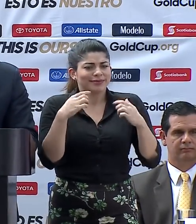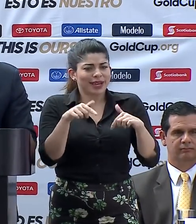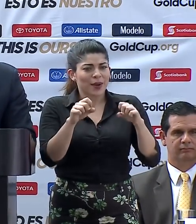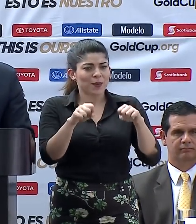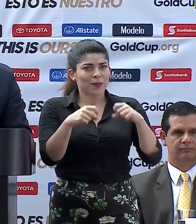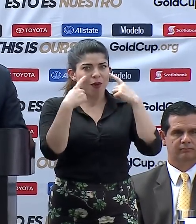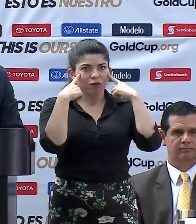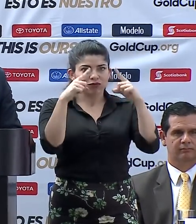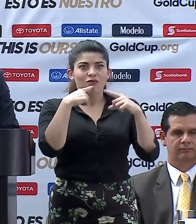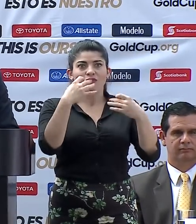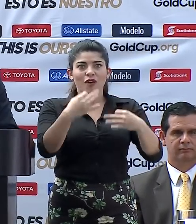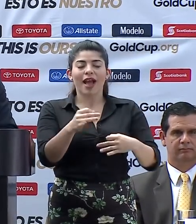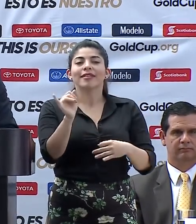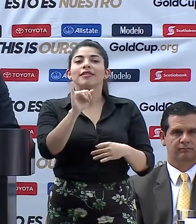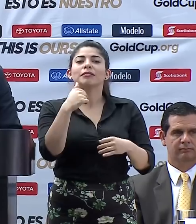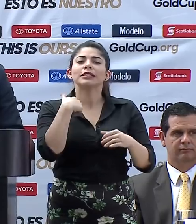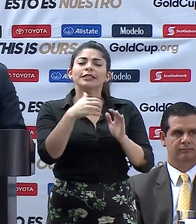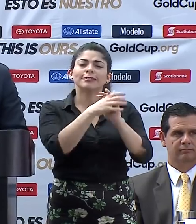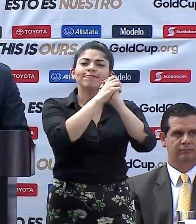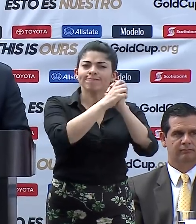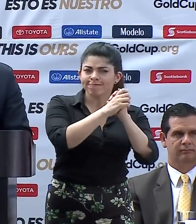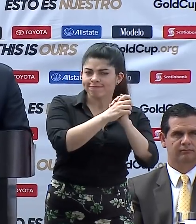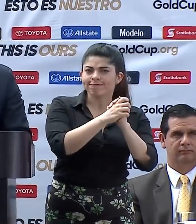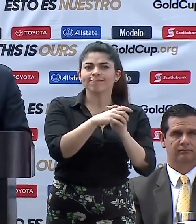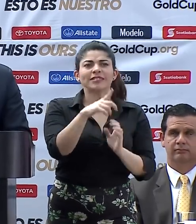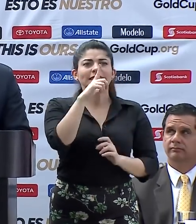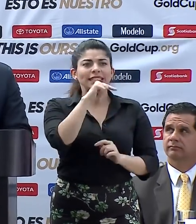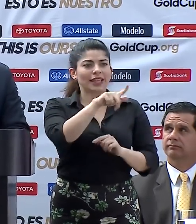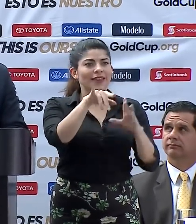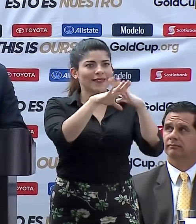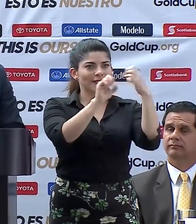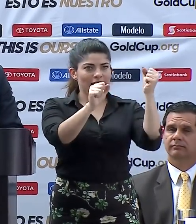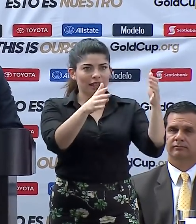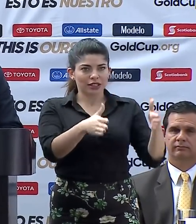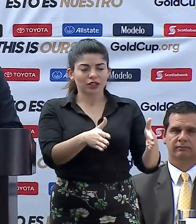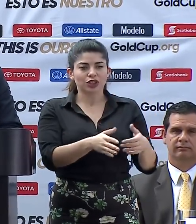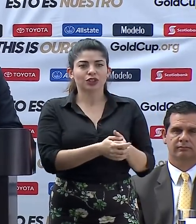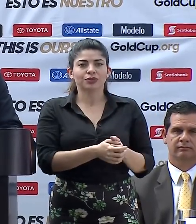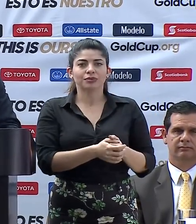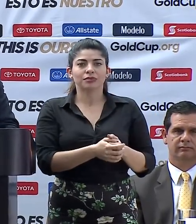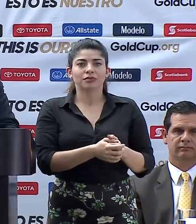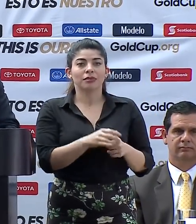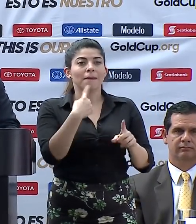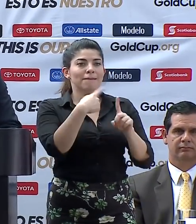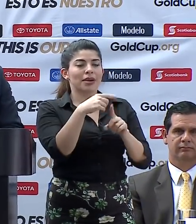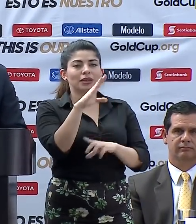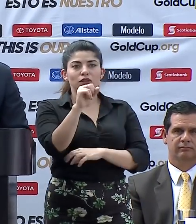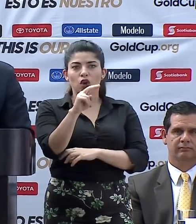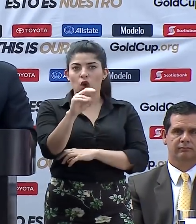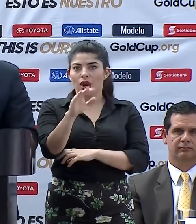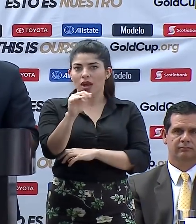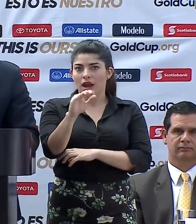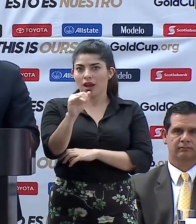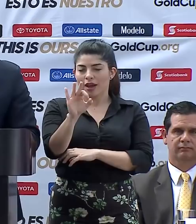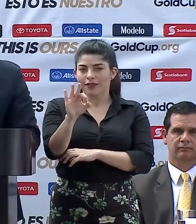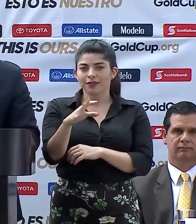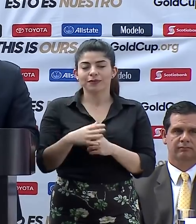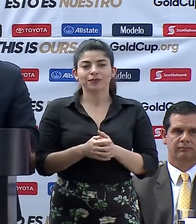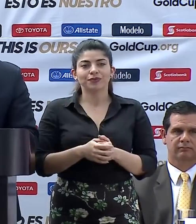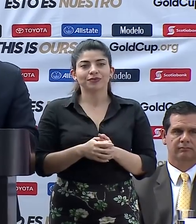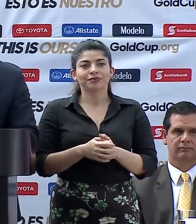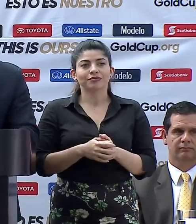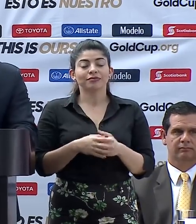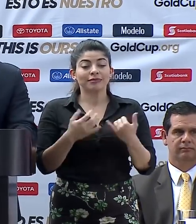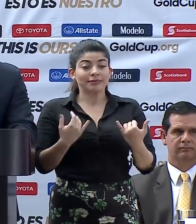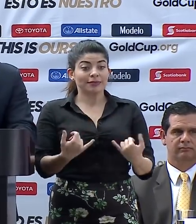una realidad. Felicito tanto a nuestra federación como a la CONCACAF, y se da